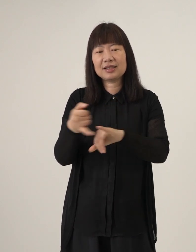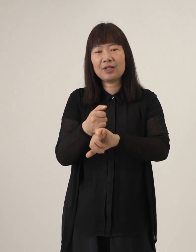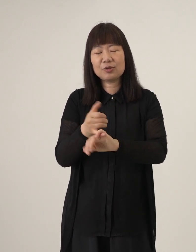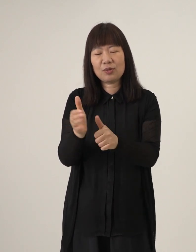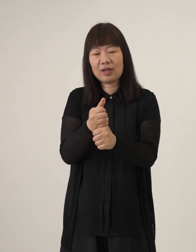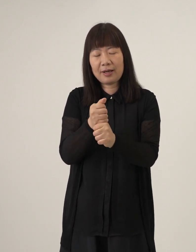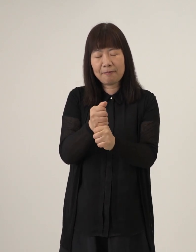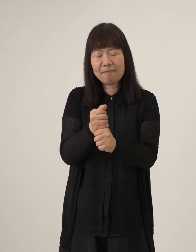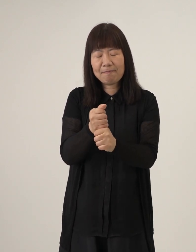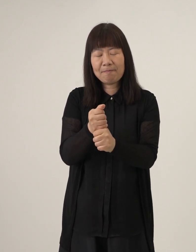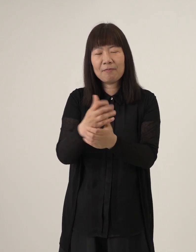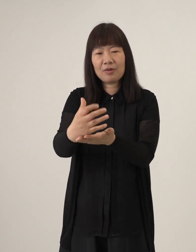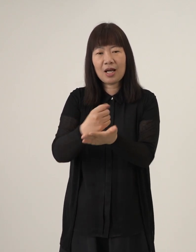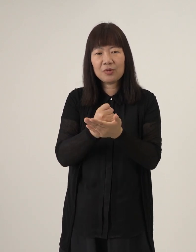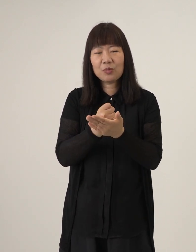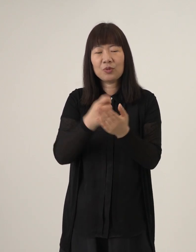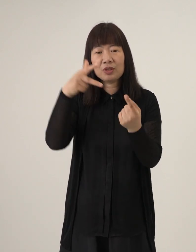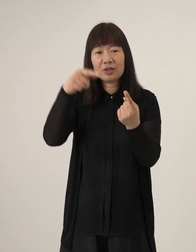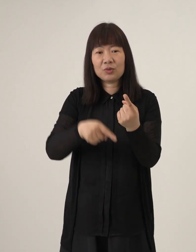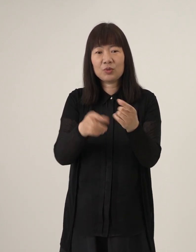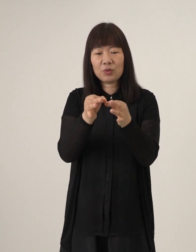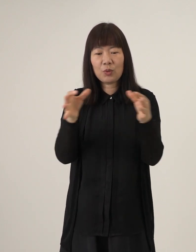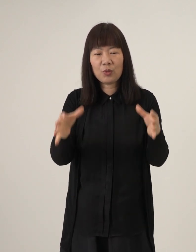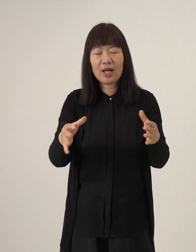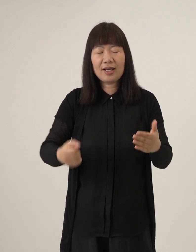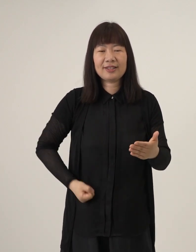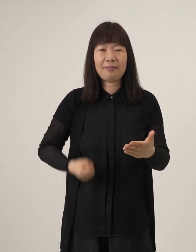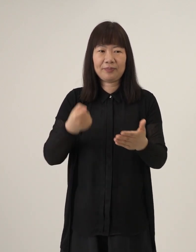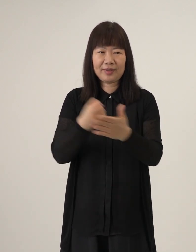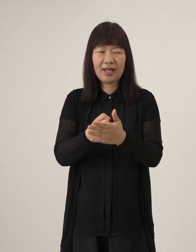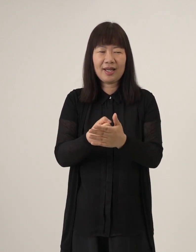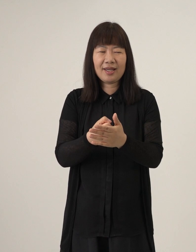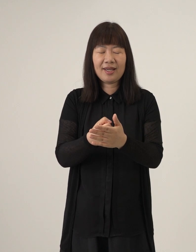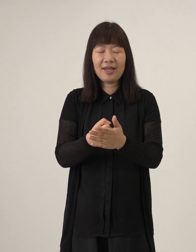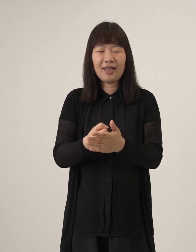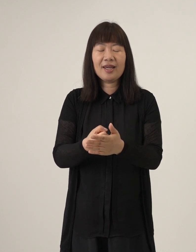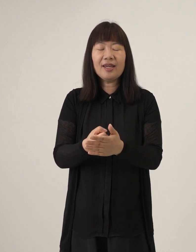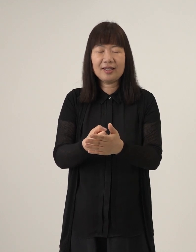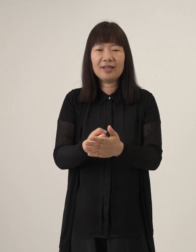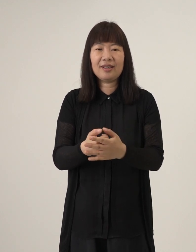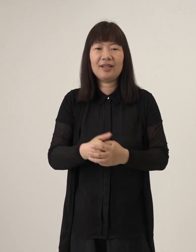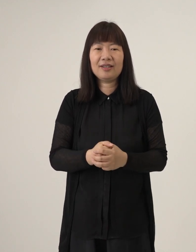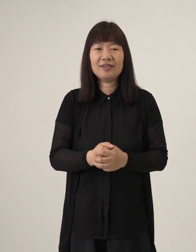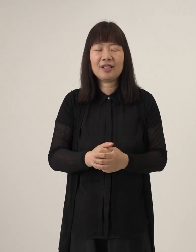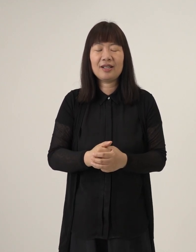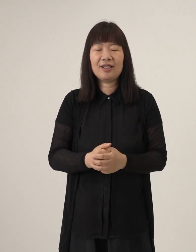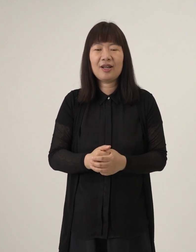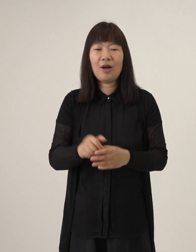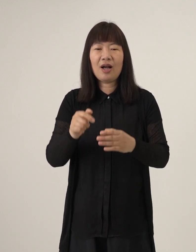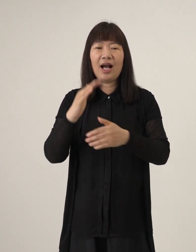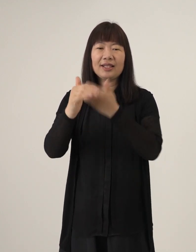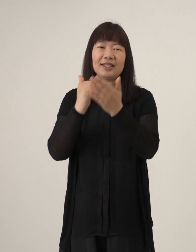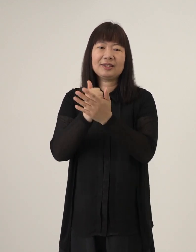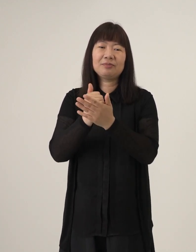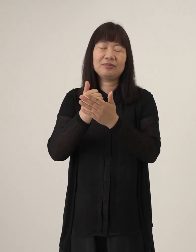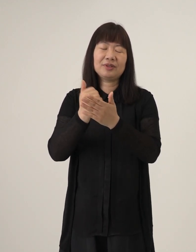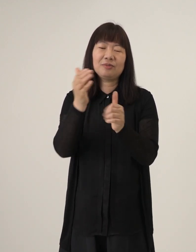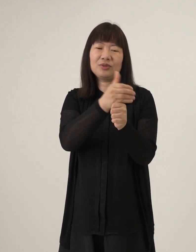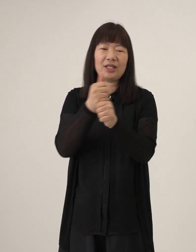약속을 붙들고 또 한 주도 담대하게, 용기 있게, 감동에 붙들려